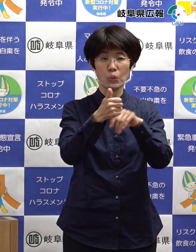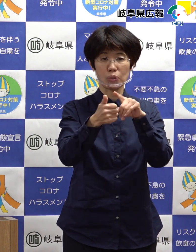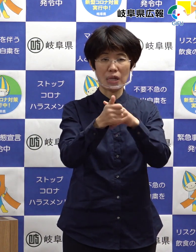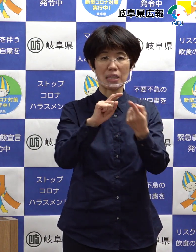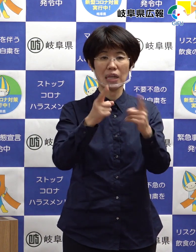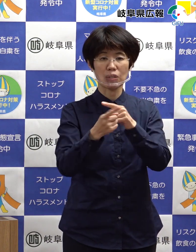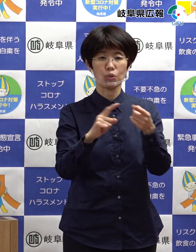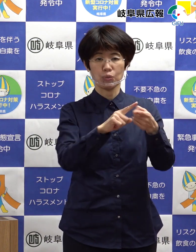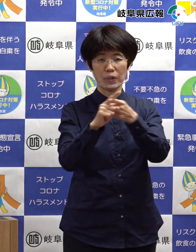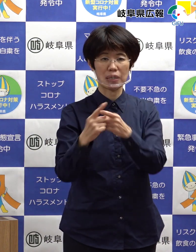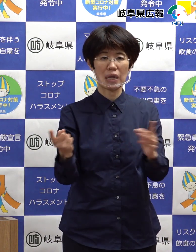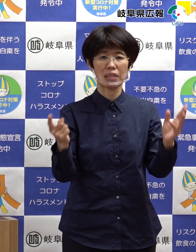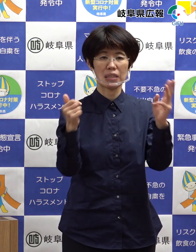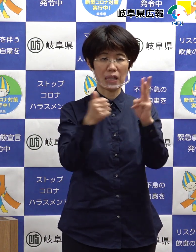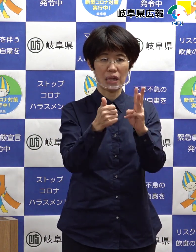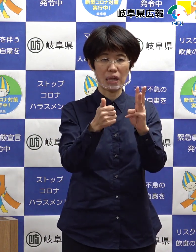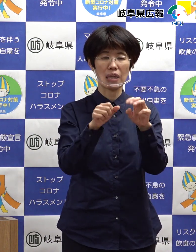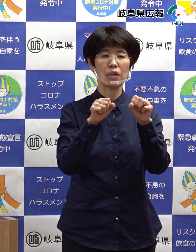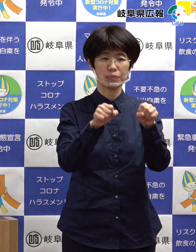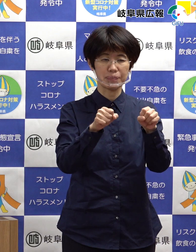で組合があるということです。 それからですね、